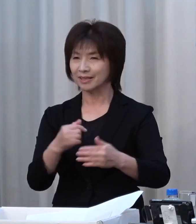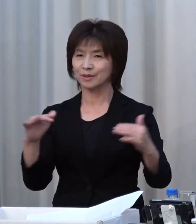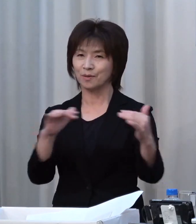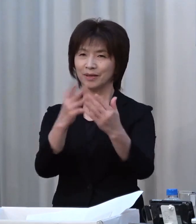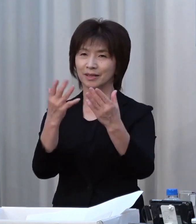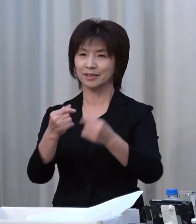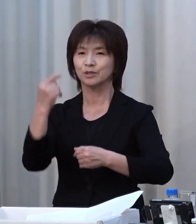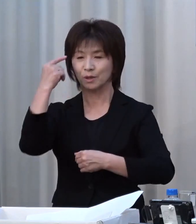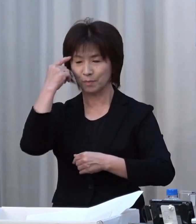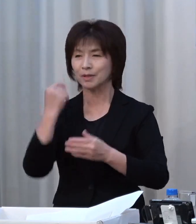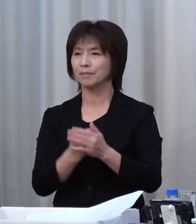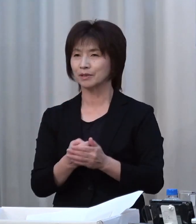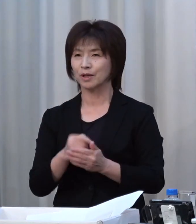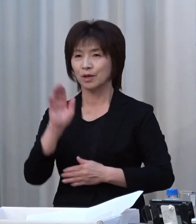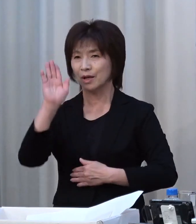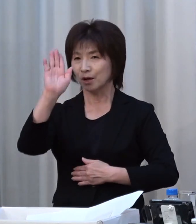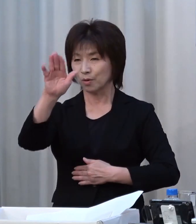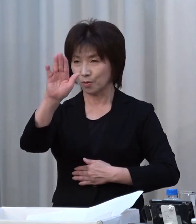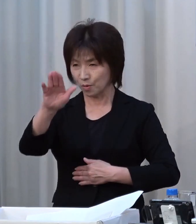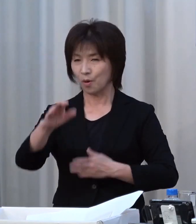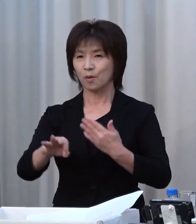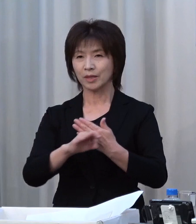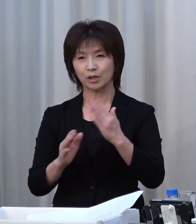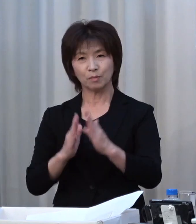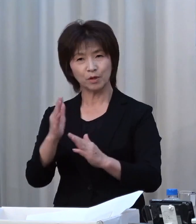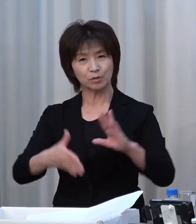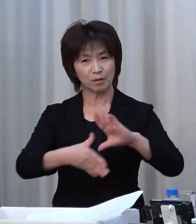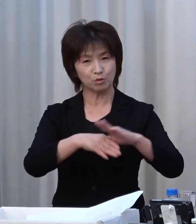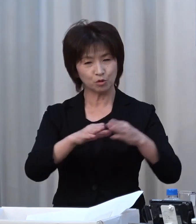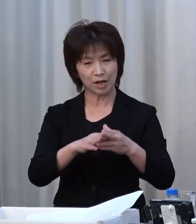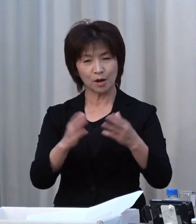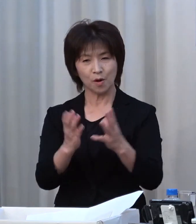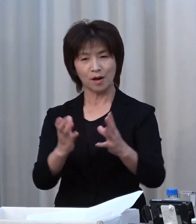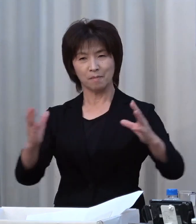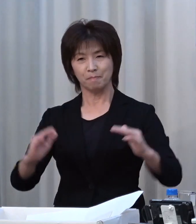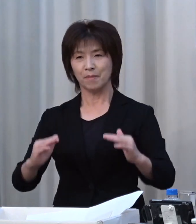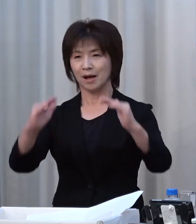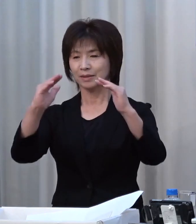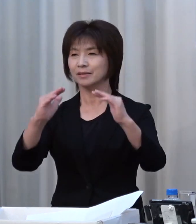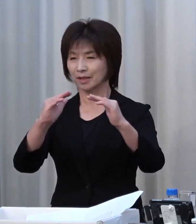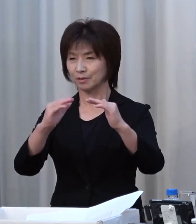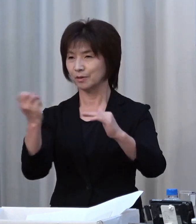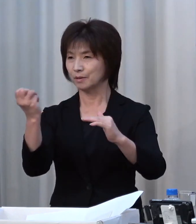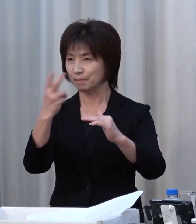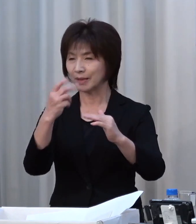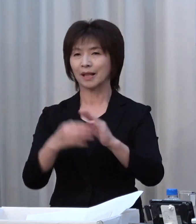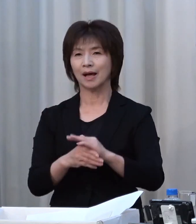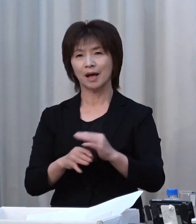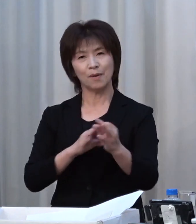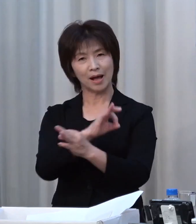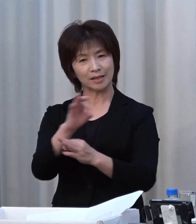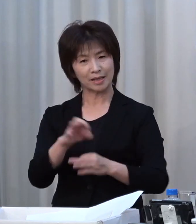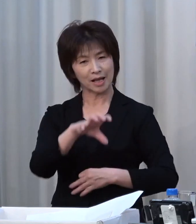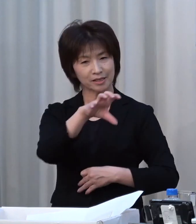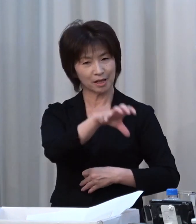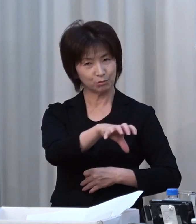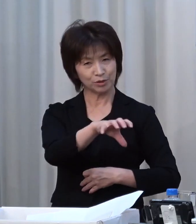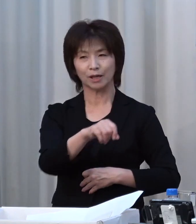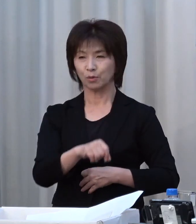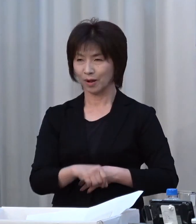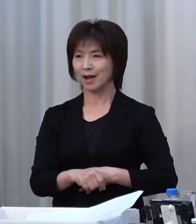います。今後ですね、例えばスポーツ文化の分野をさらに発展させるとともにですね、例えば経済分野であったりと